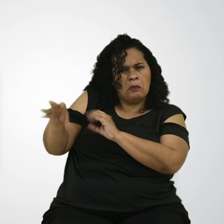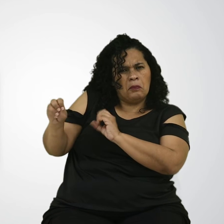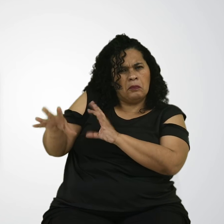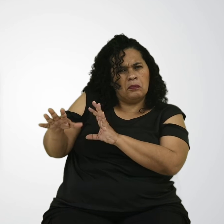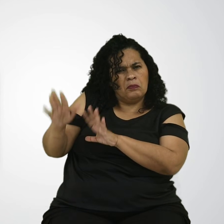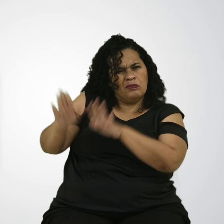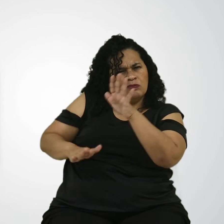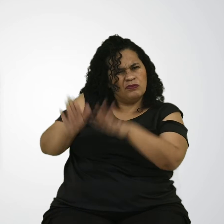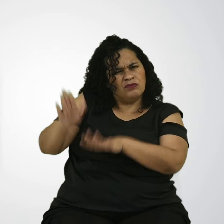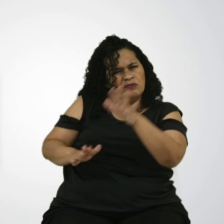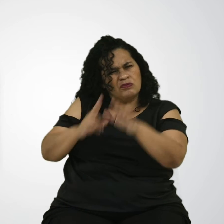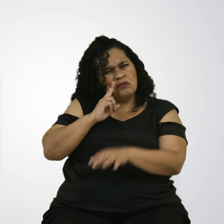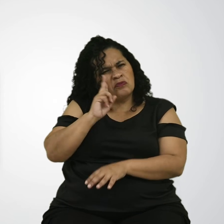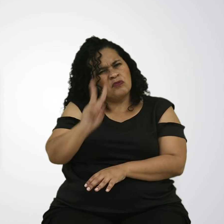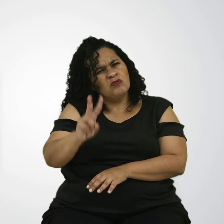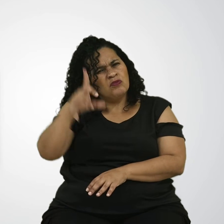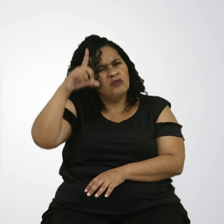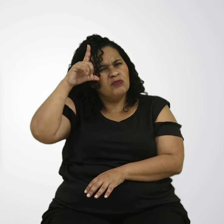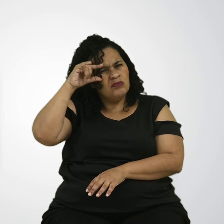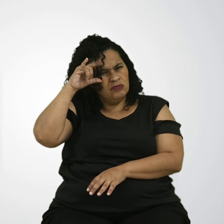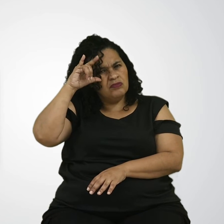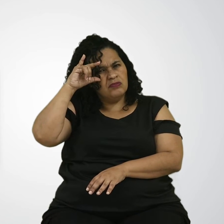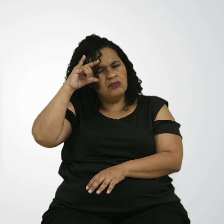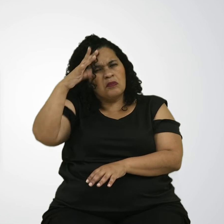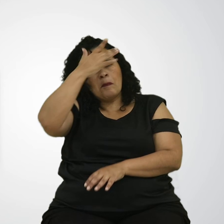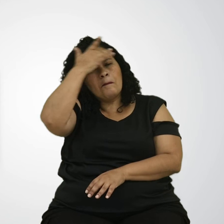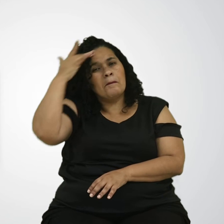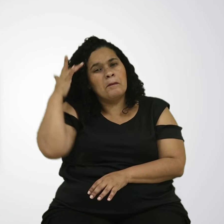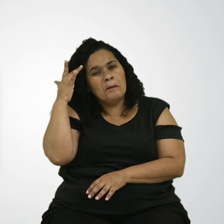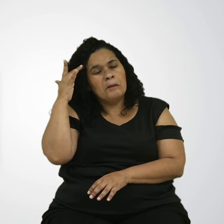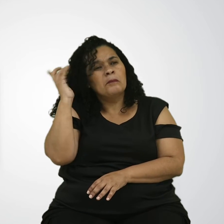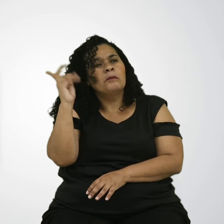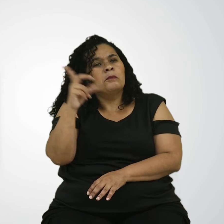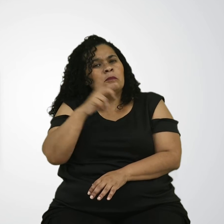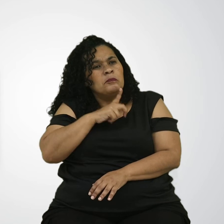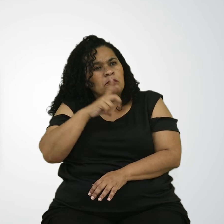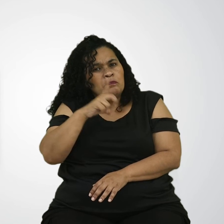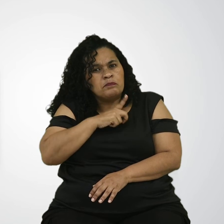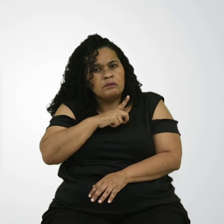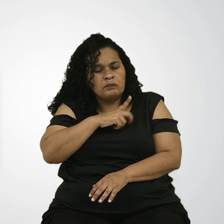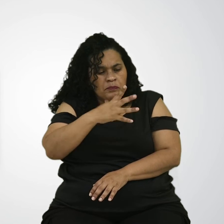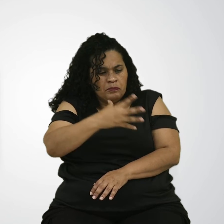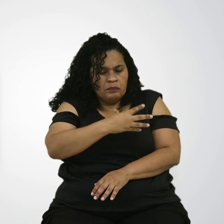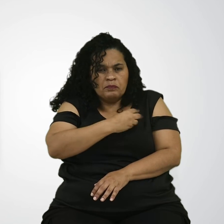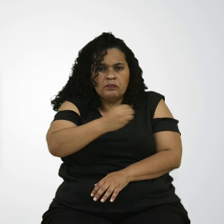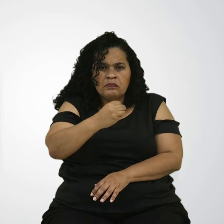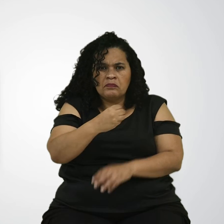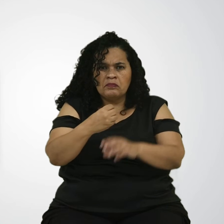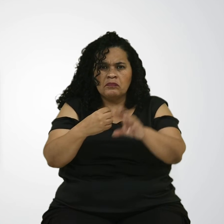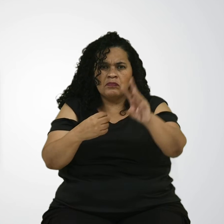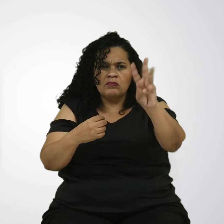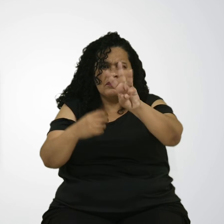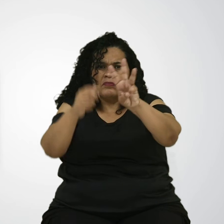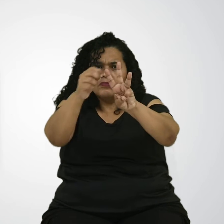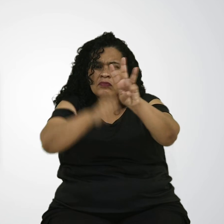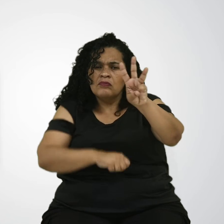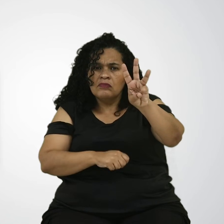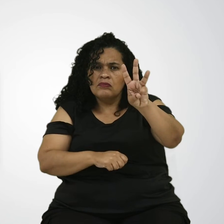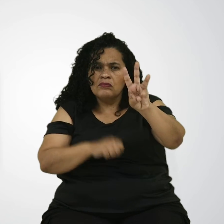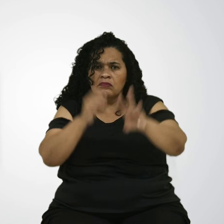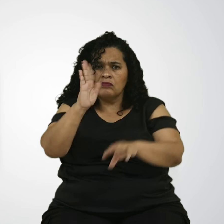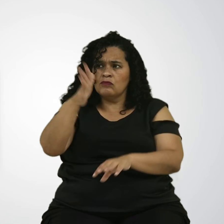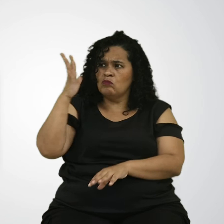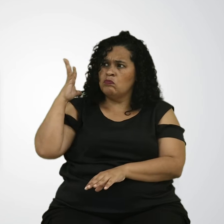alguns Instagrams aí de pessoas que têm filho, têm 3 meses com filho e já está dando uma palestra